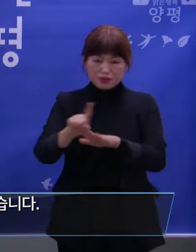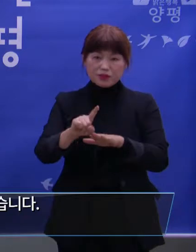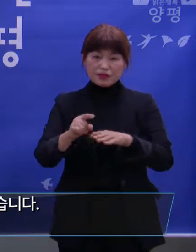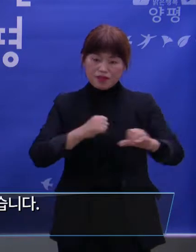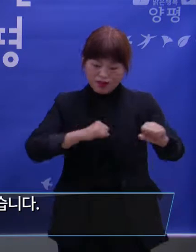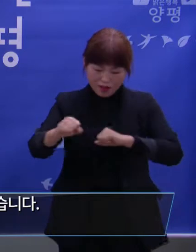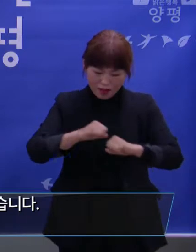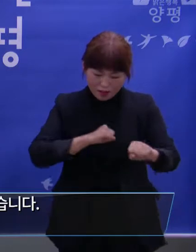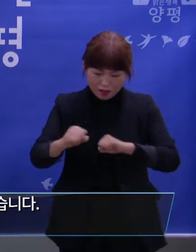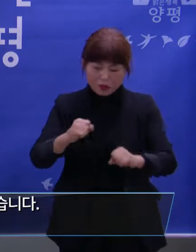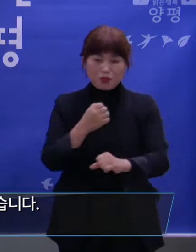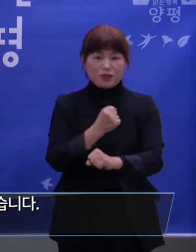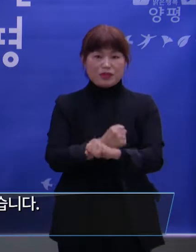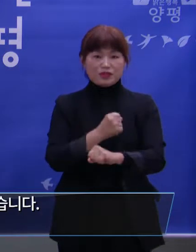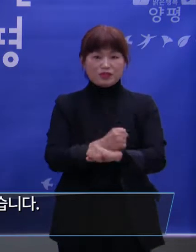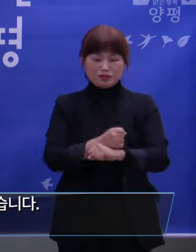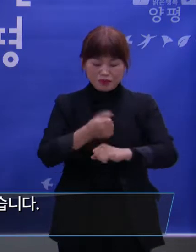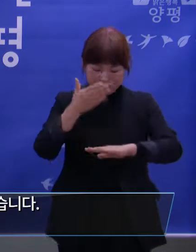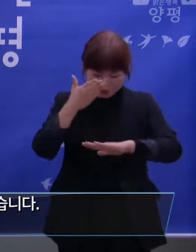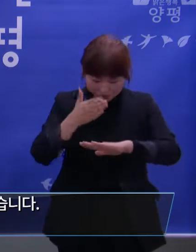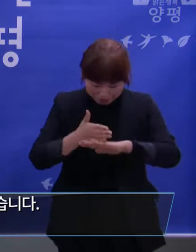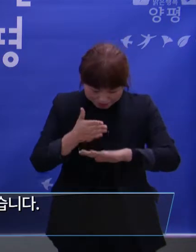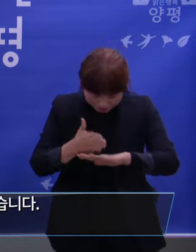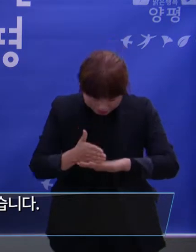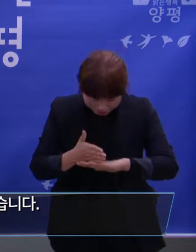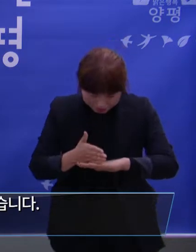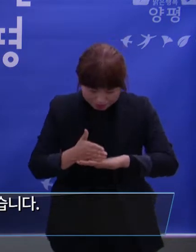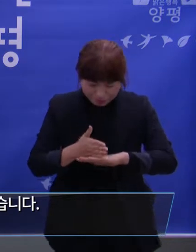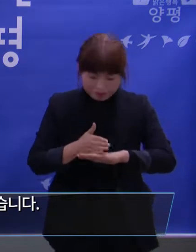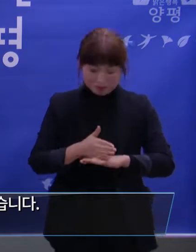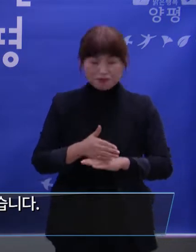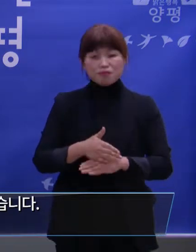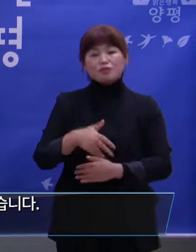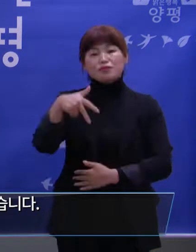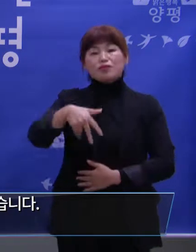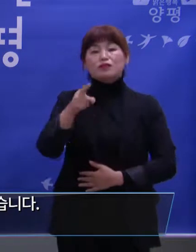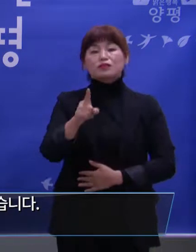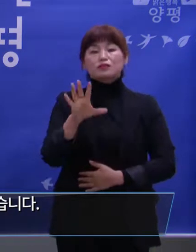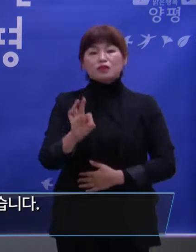감사합니다. 양평군 재난안전대책본부장